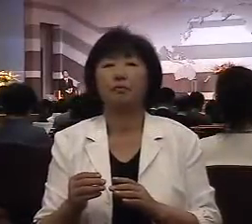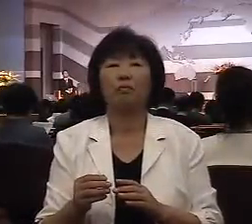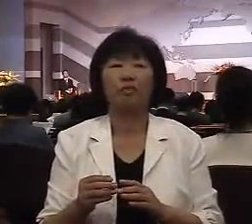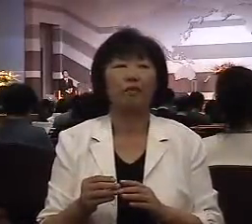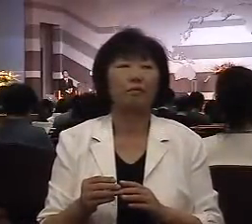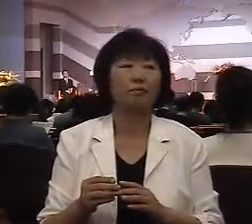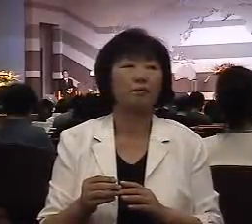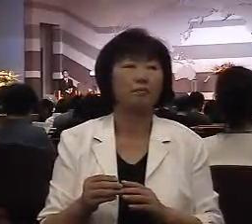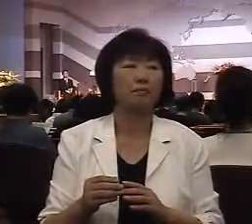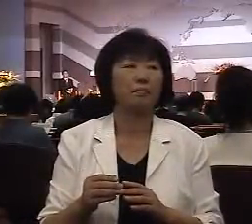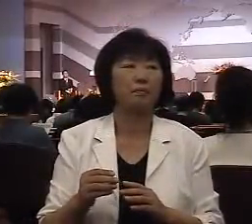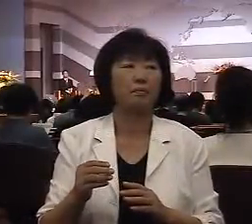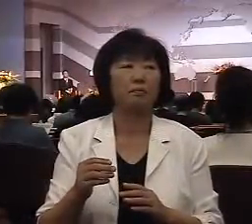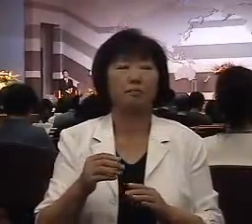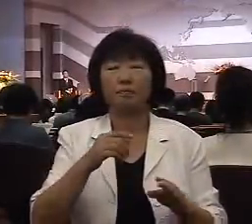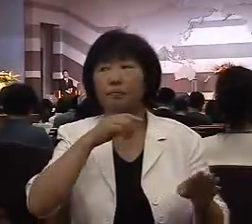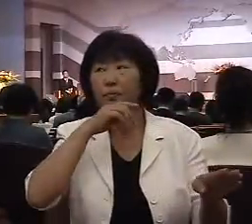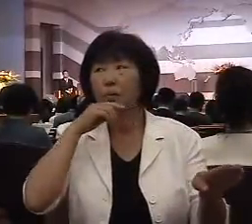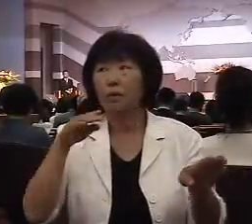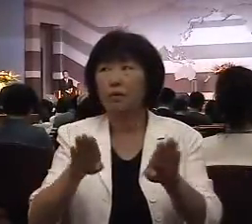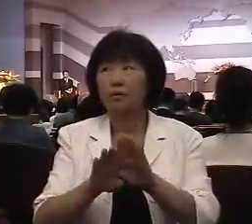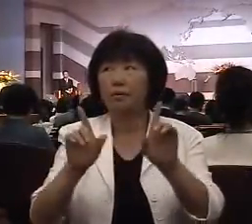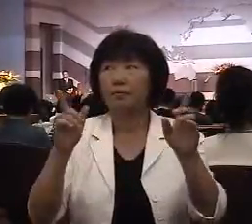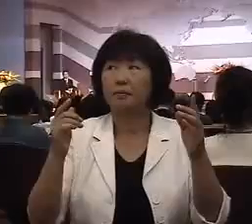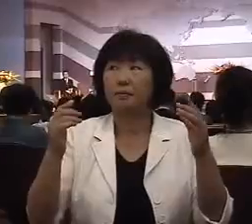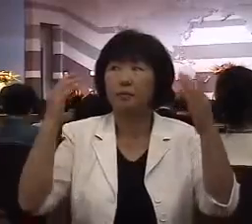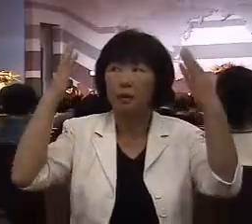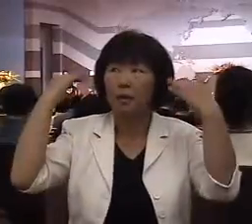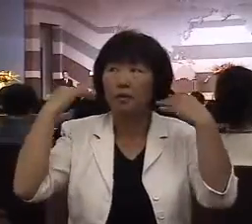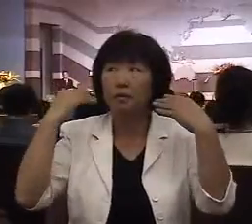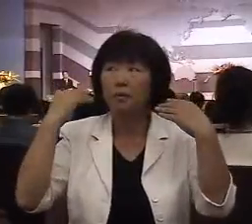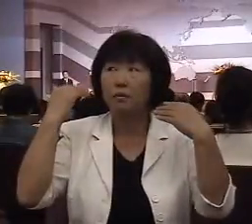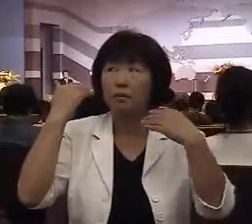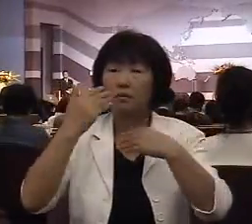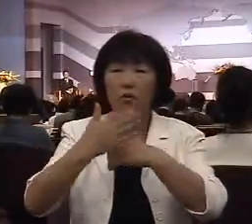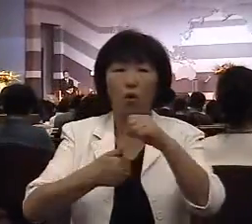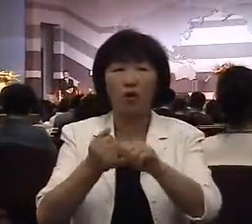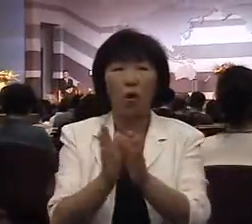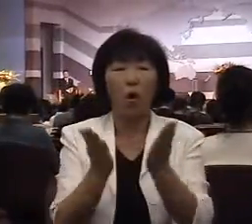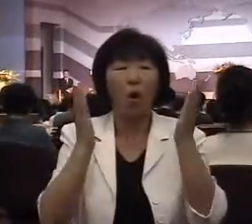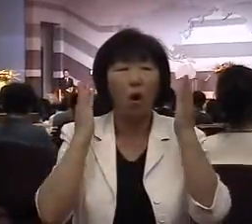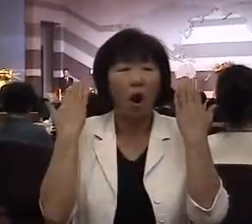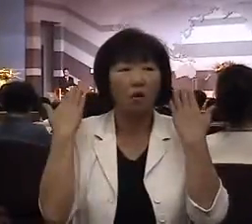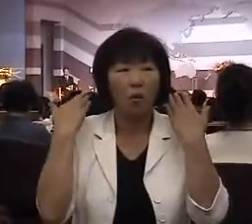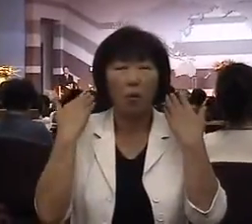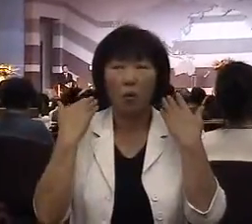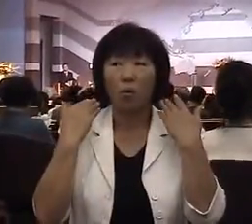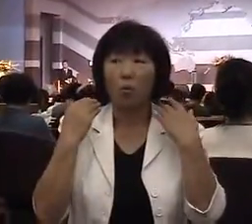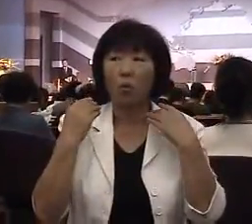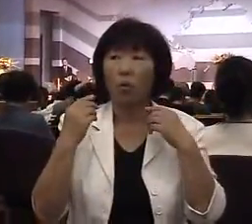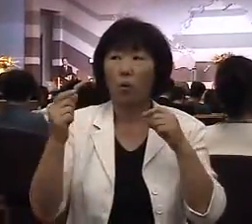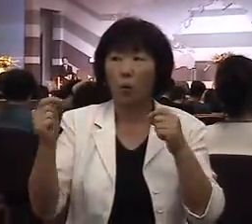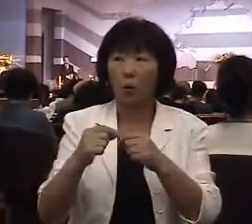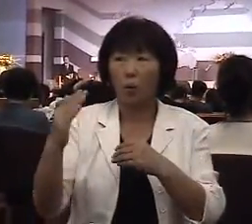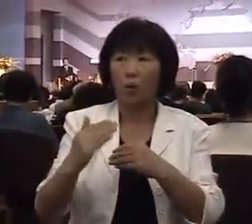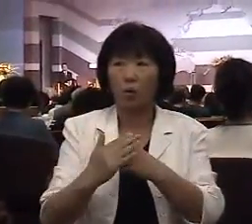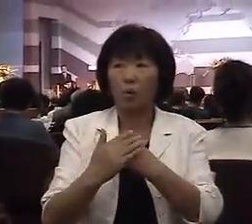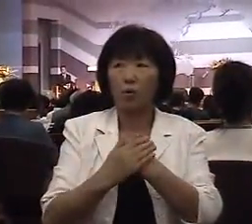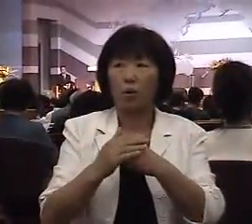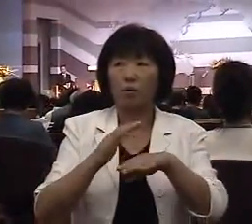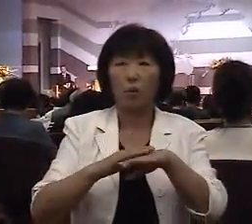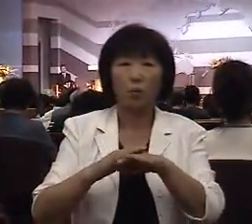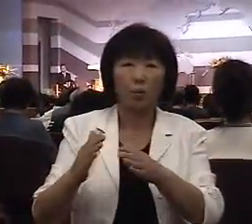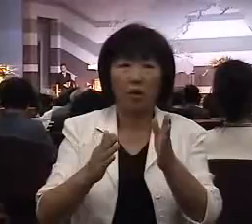부탁드립니다. 우리 주일학교 여름성경학교 BBS가 곧 오게 됩니다. 특별히 도움의 손길들이 많이 필요합니다.